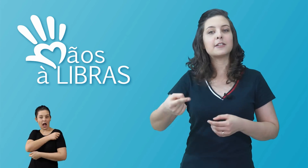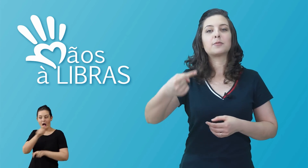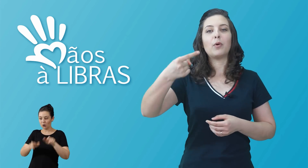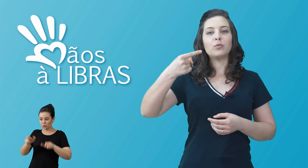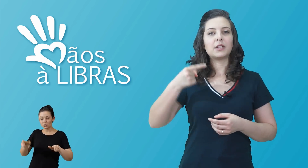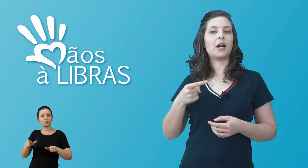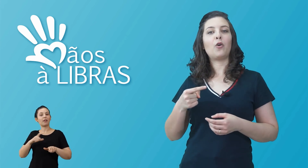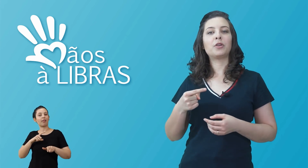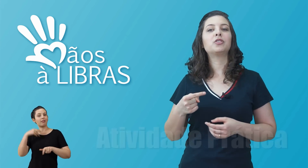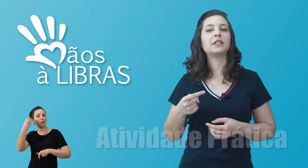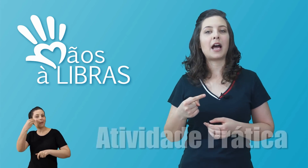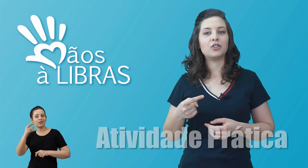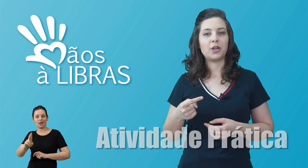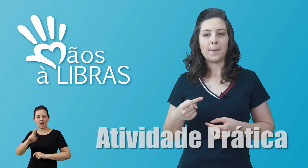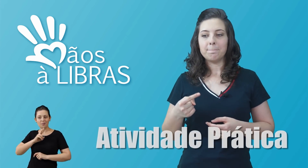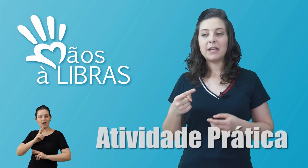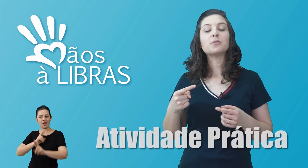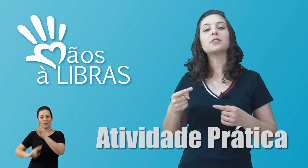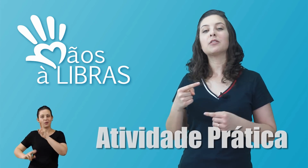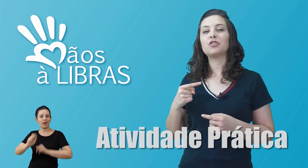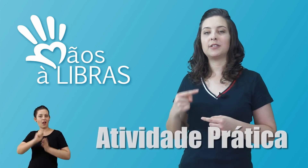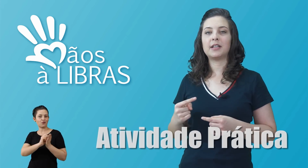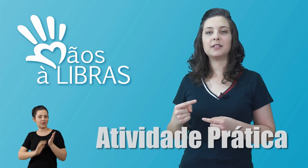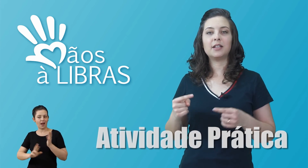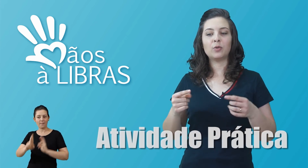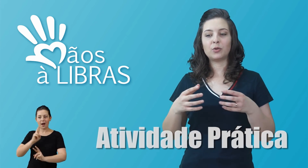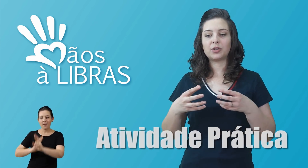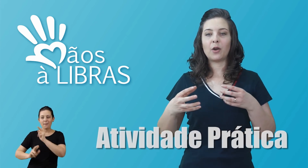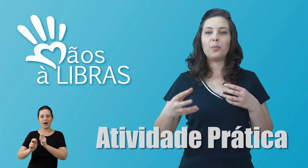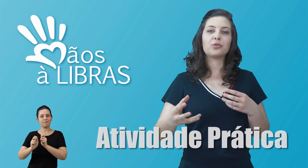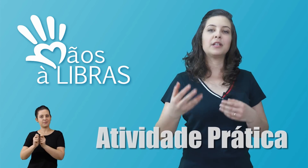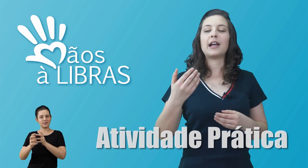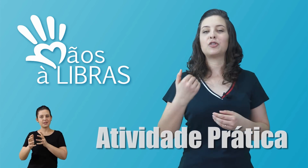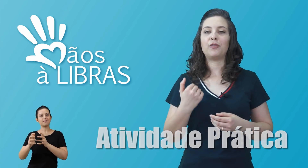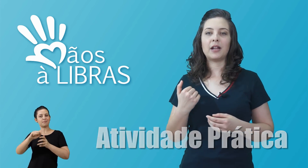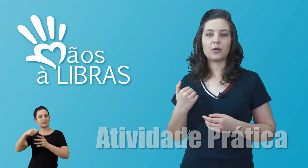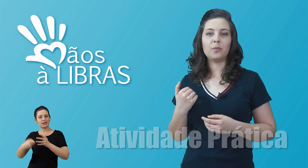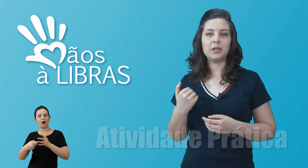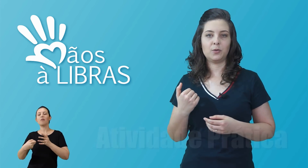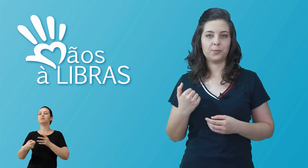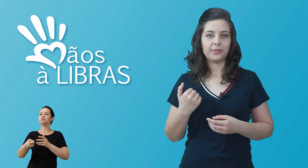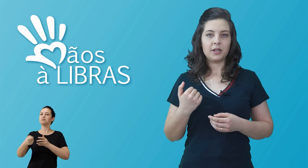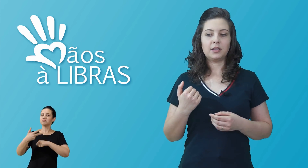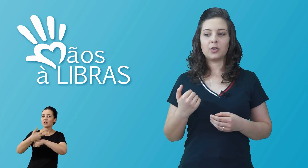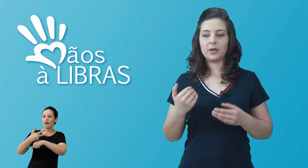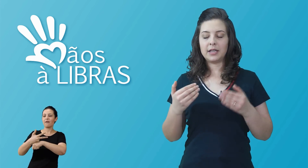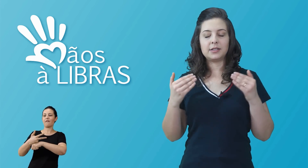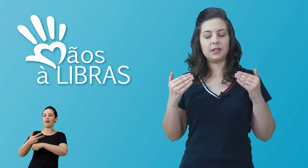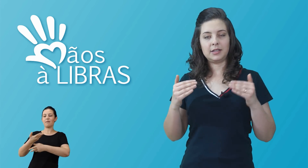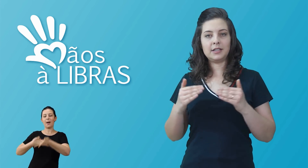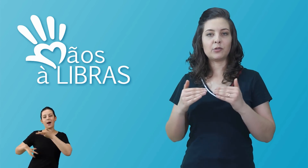me responda a uma atividade. Mesmo sendo à distância, o aluno tem a oportunidade de falar comigo.